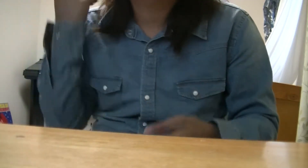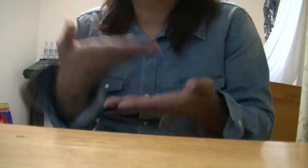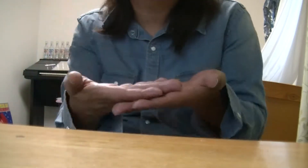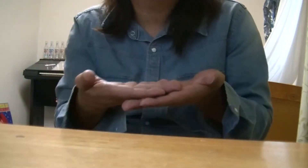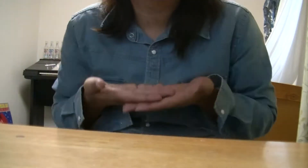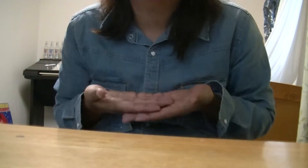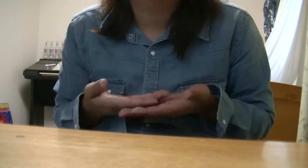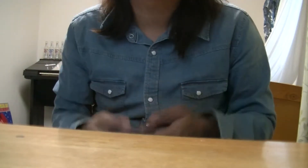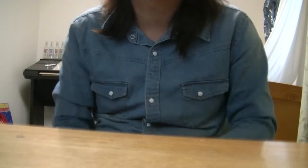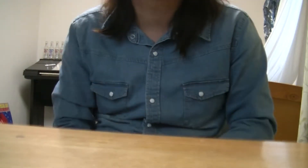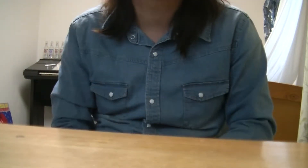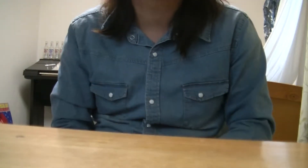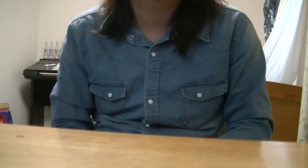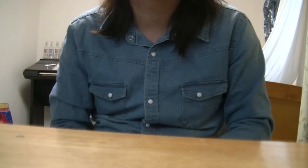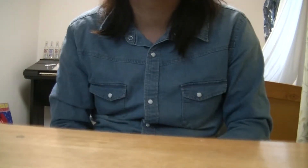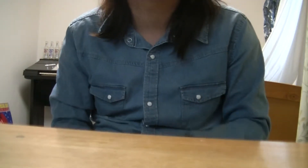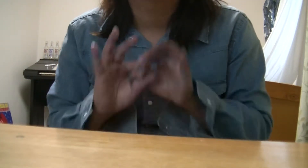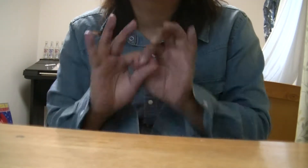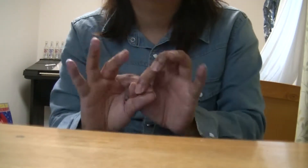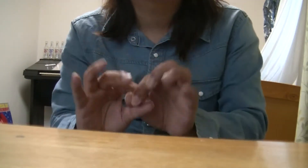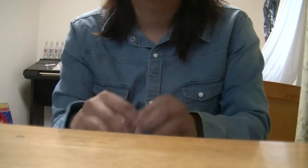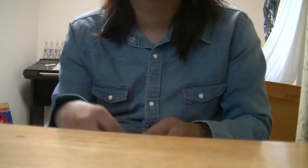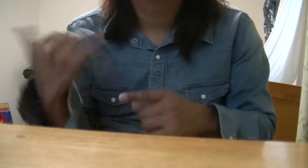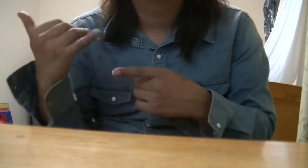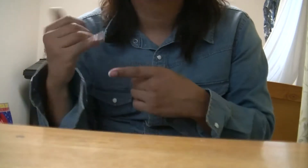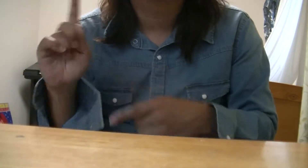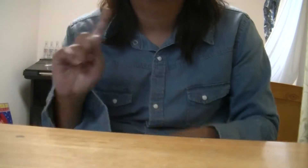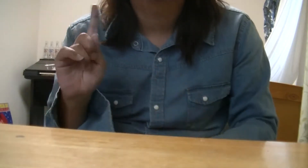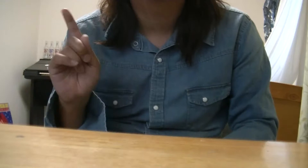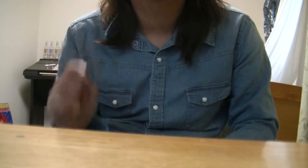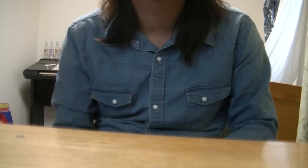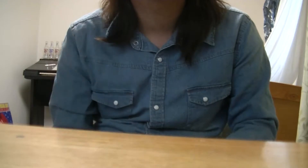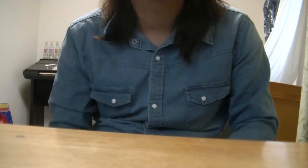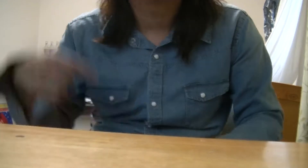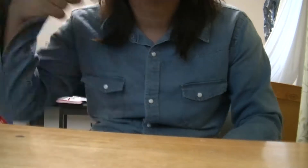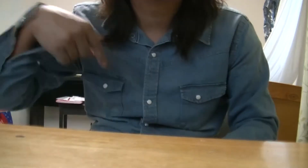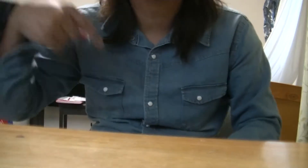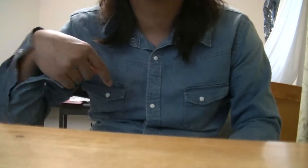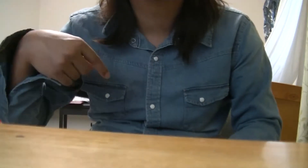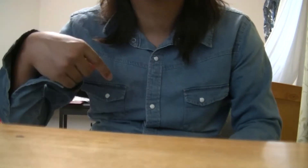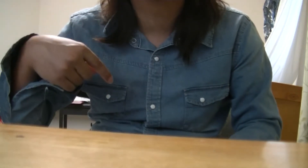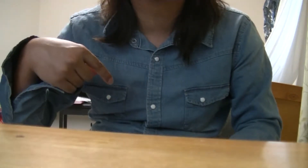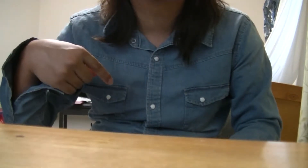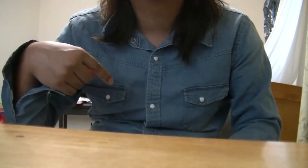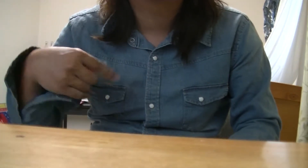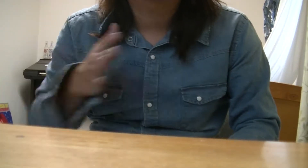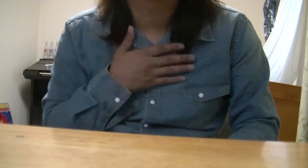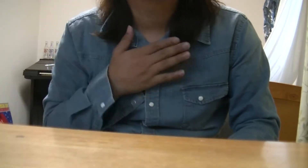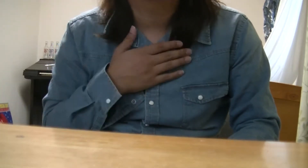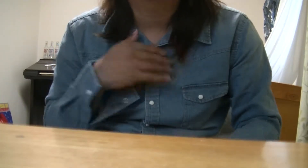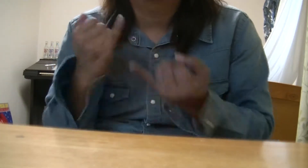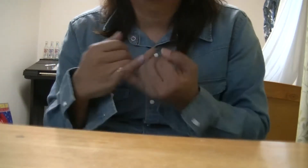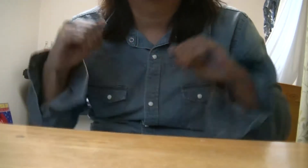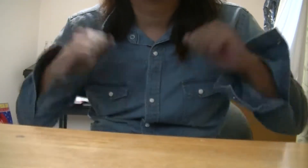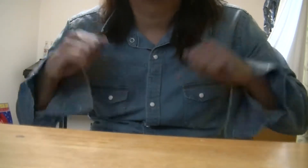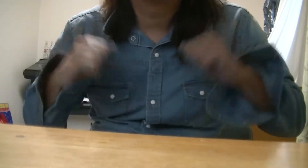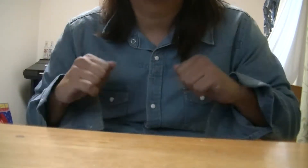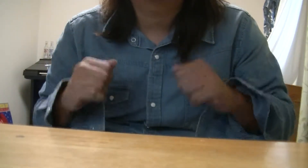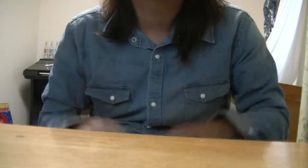。そうするとその子たちはどうなるか、ここでなら自分らしく生きていけるって、ここでもっと